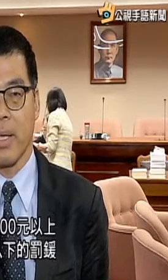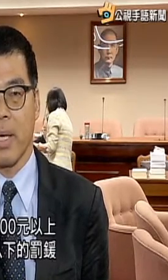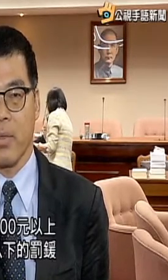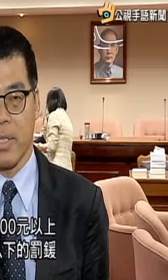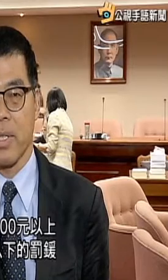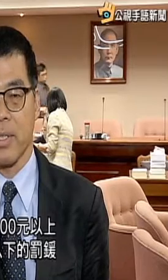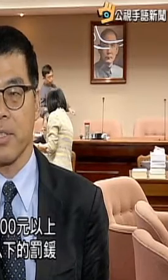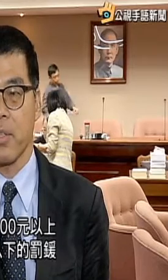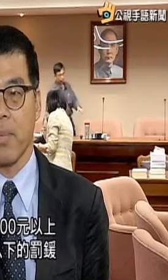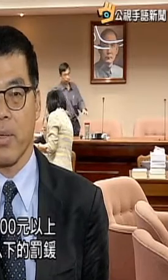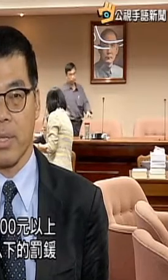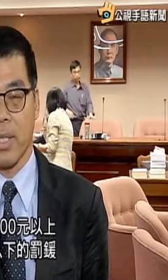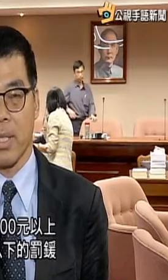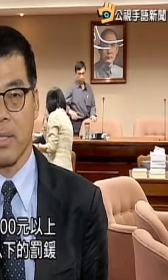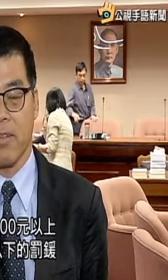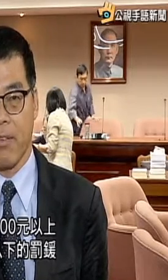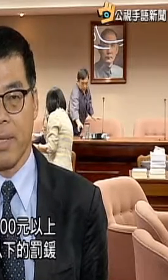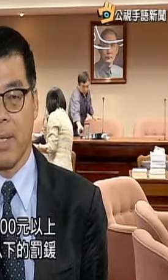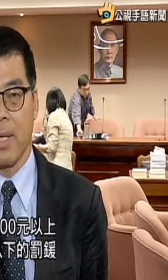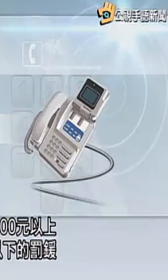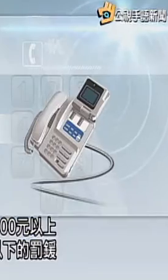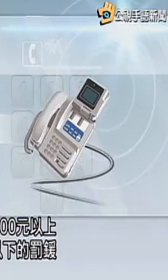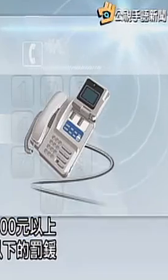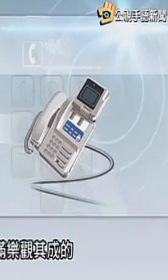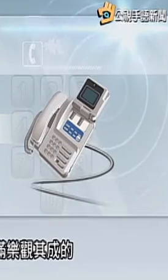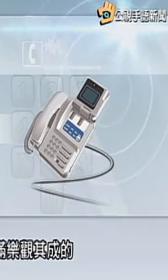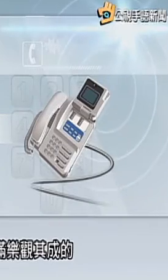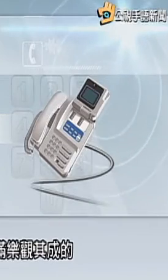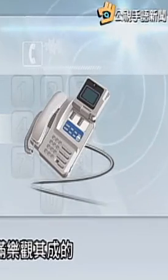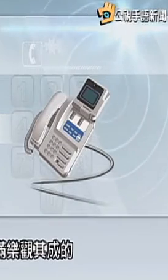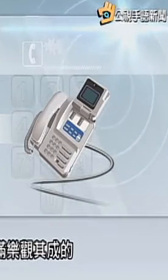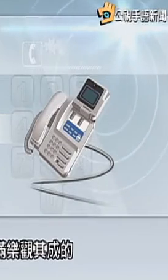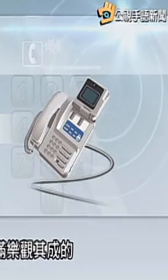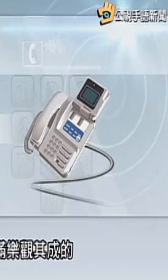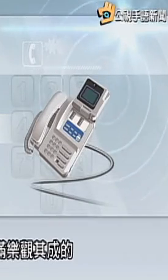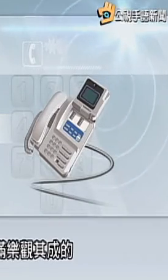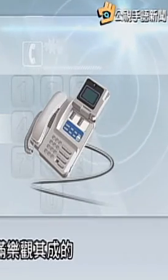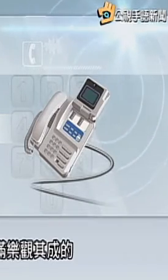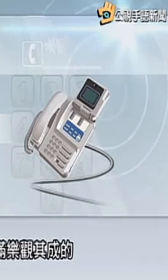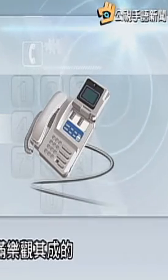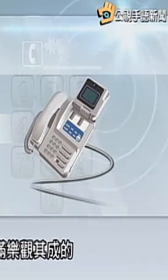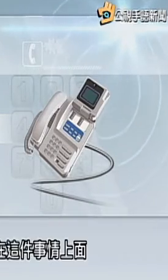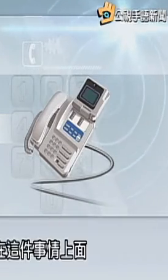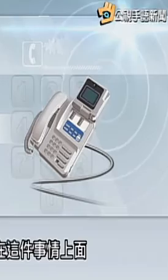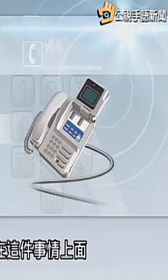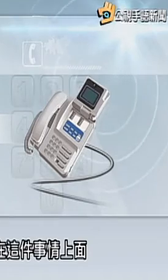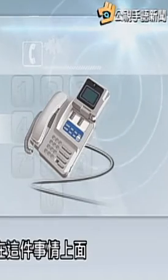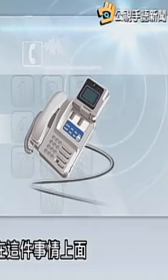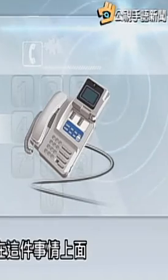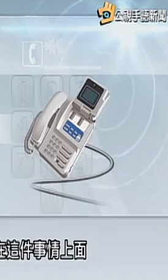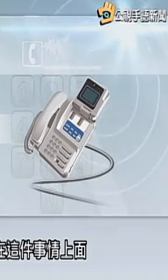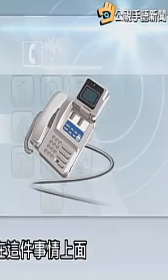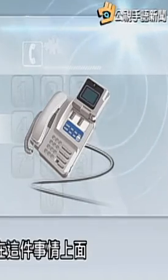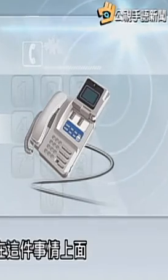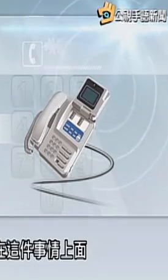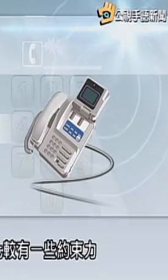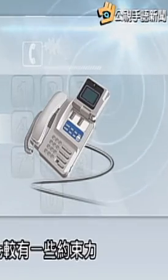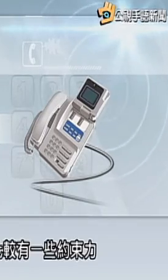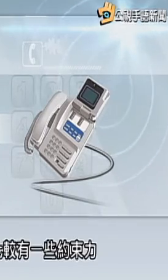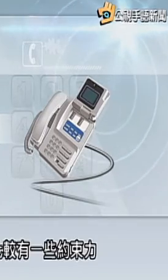1800元以上3600元以下的罚锾。 那其实我们是还蛮是乐观其成的，因为我们相信在这件事情上面，它就会有一些比